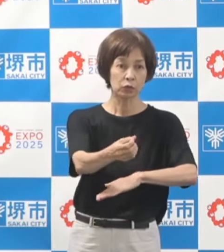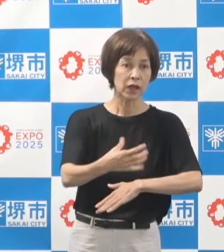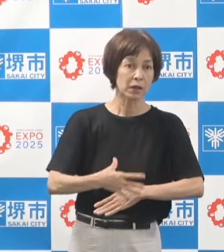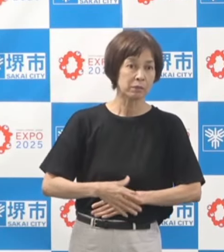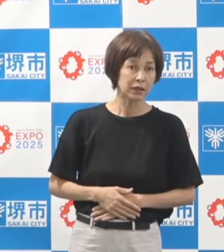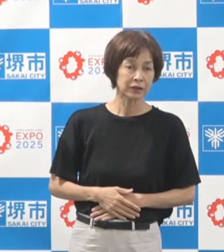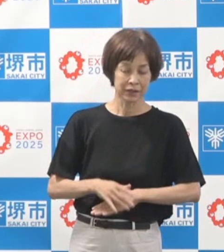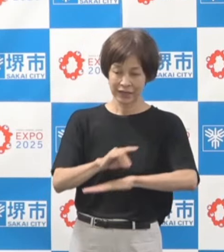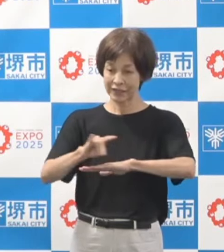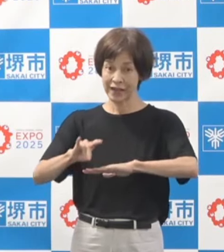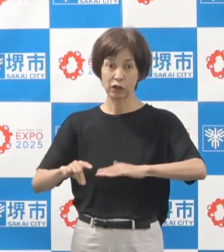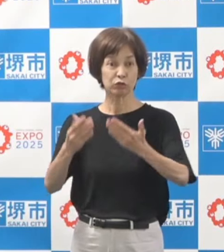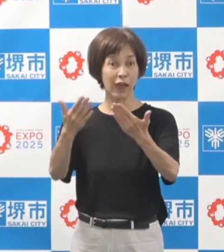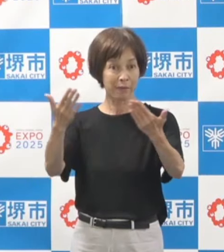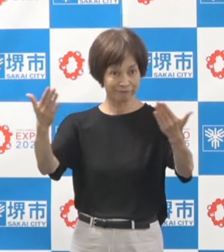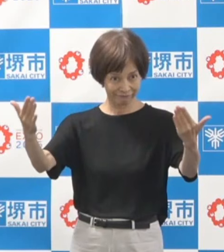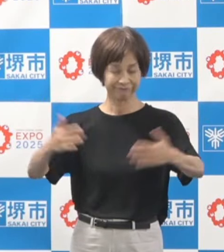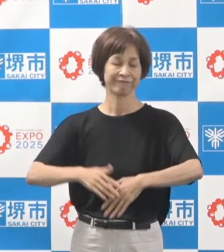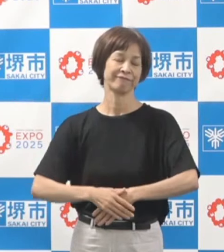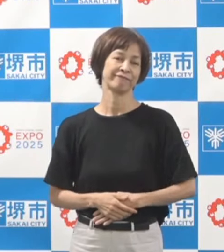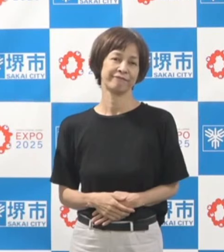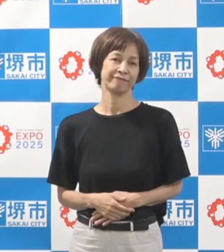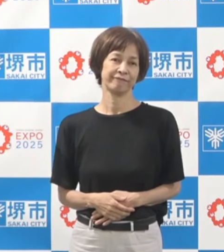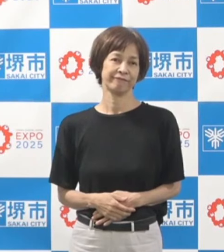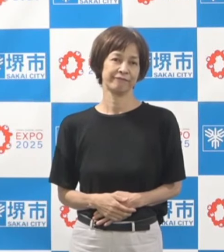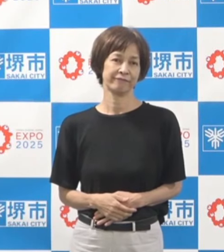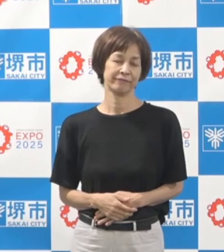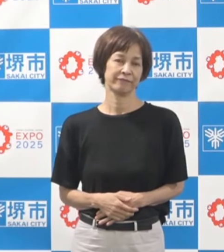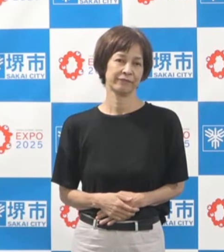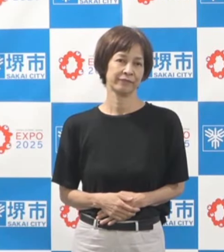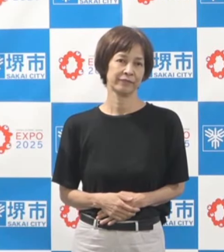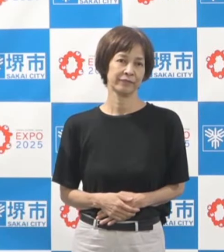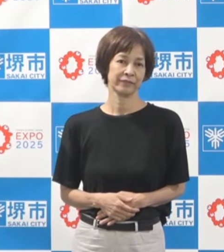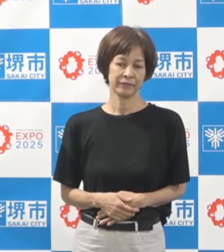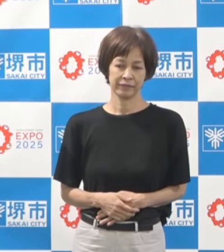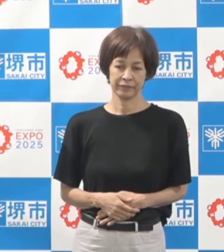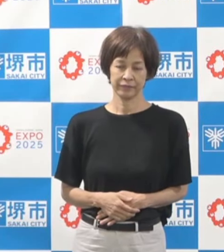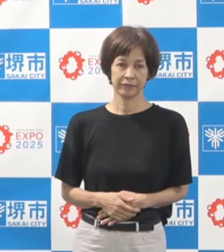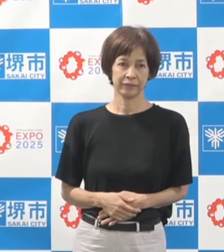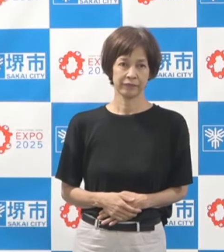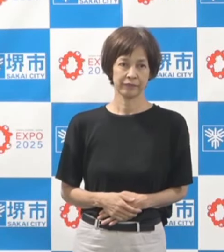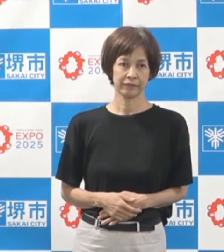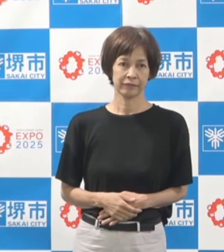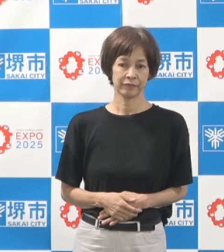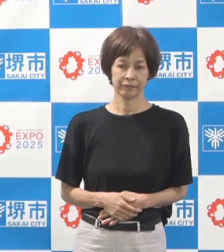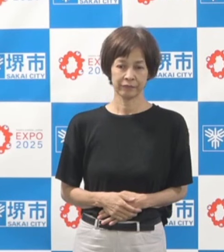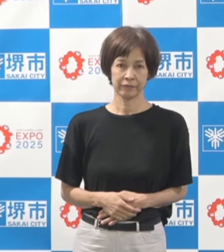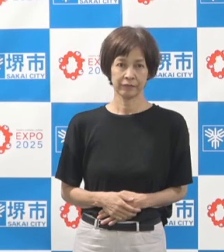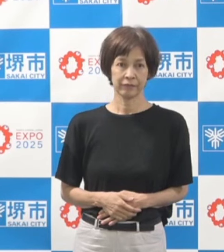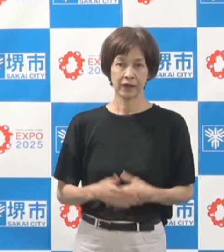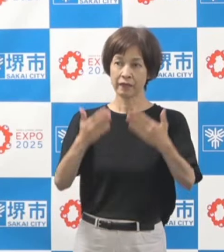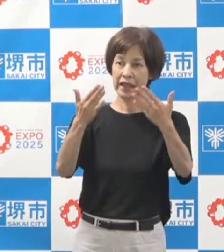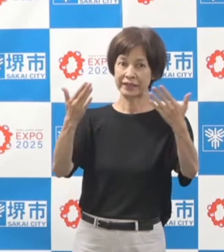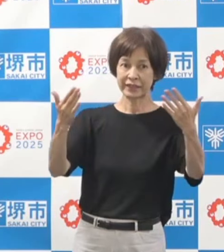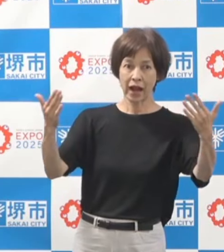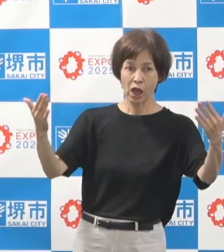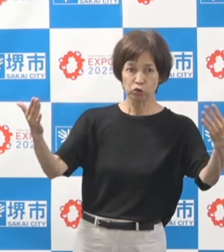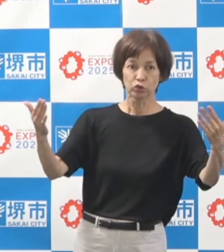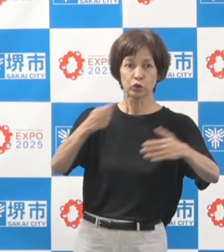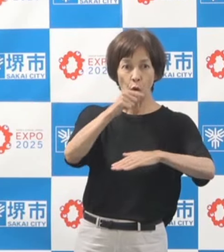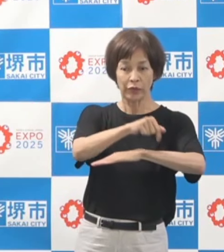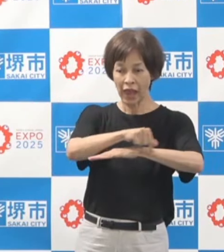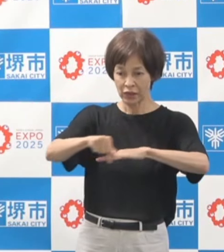画展の方でなんですけれども、こちら今回その何点か公開というか展示される予定